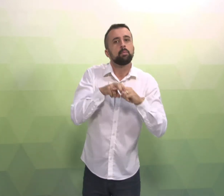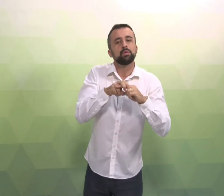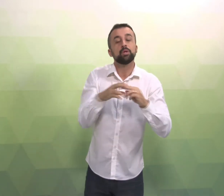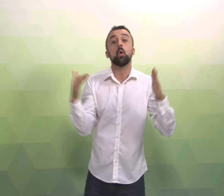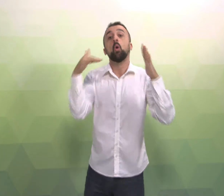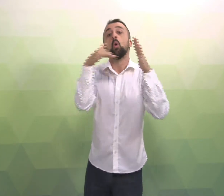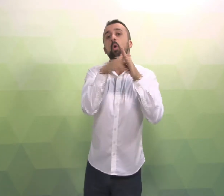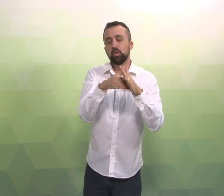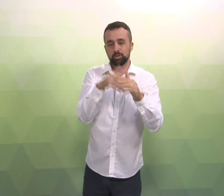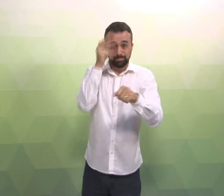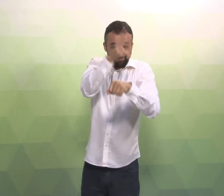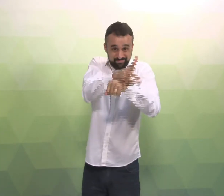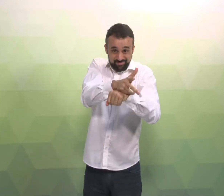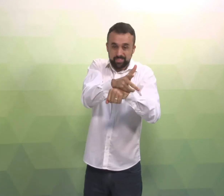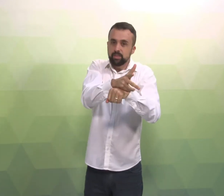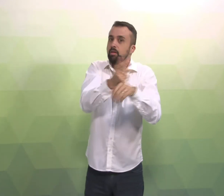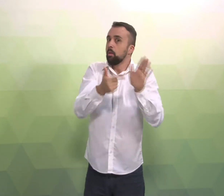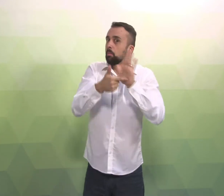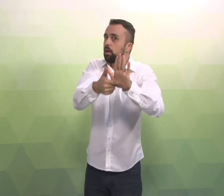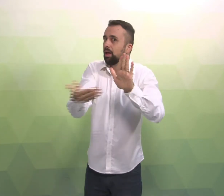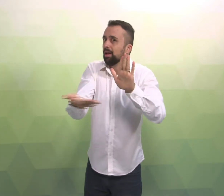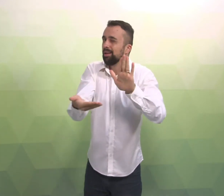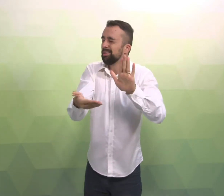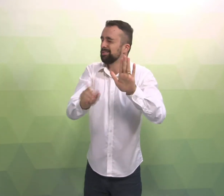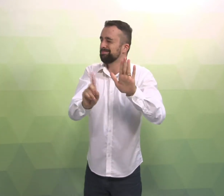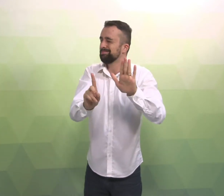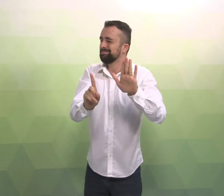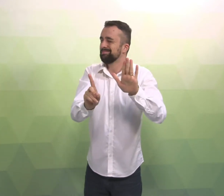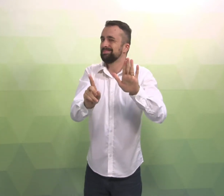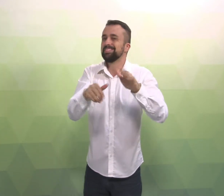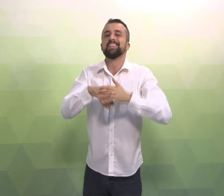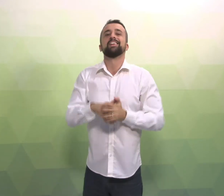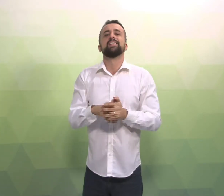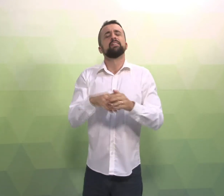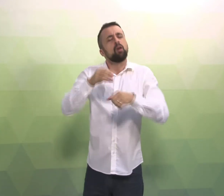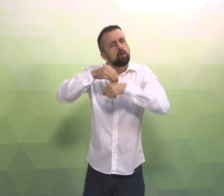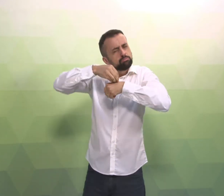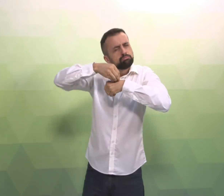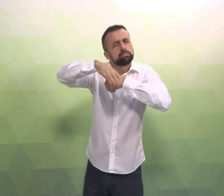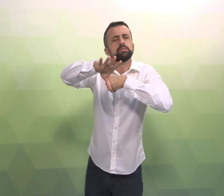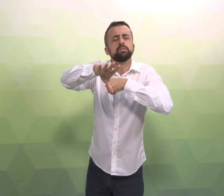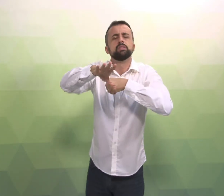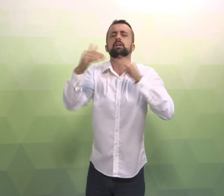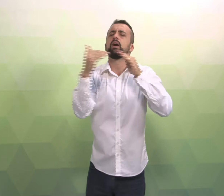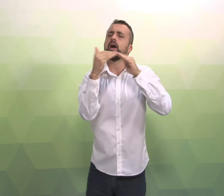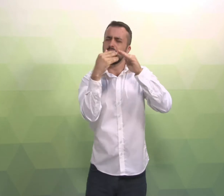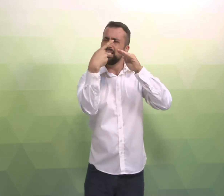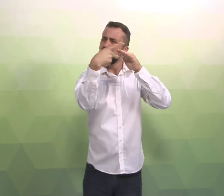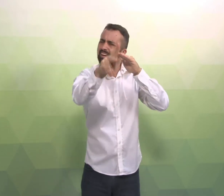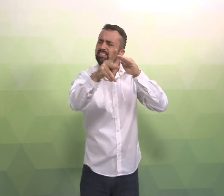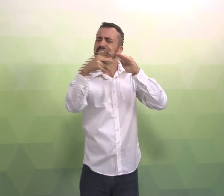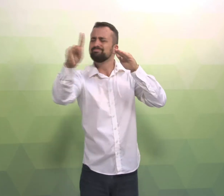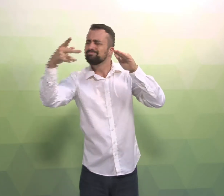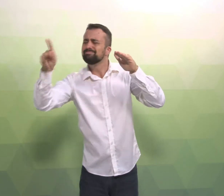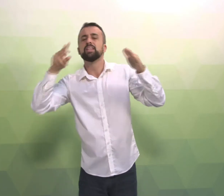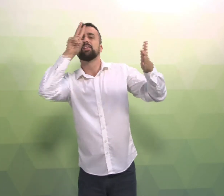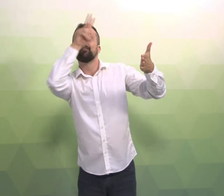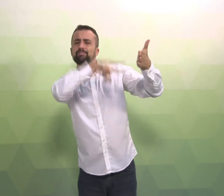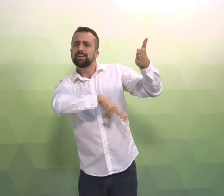perdida. Por isso, o último exemplo em vídeo não vou mostrar agora, mas só recomendar para